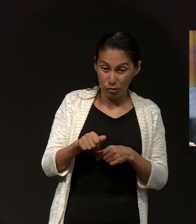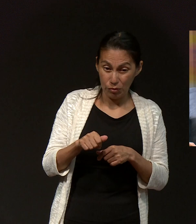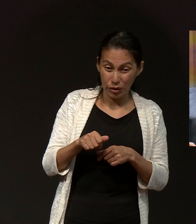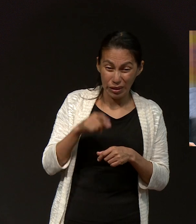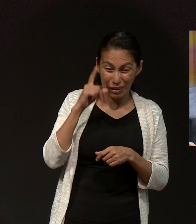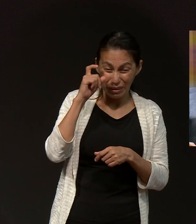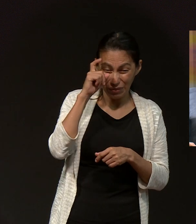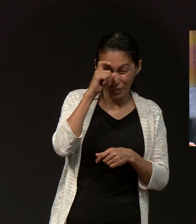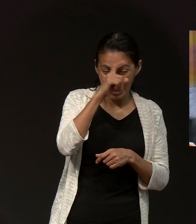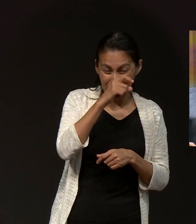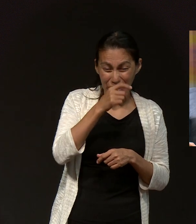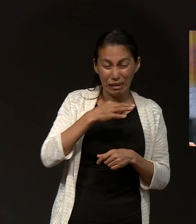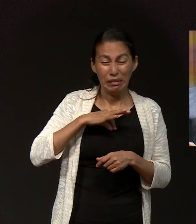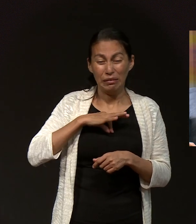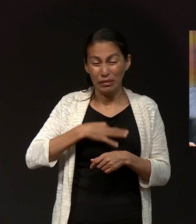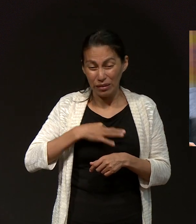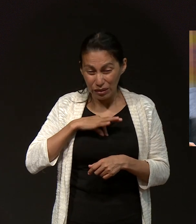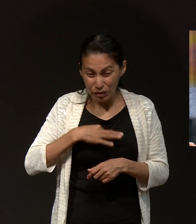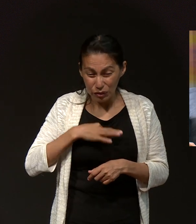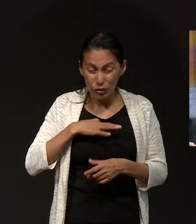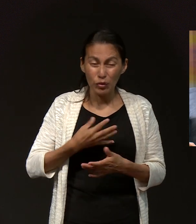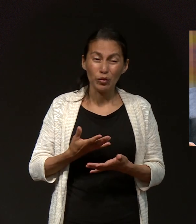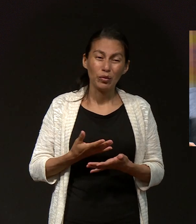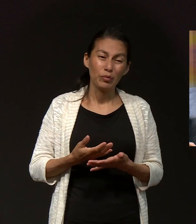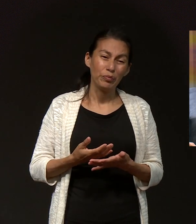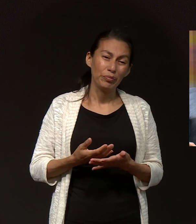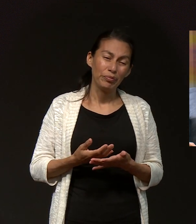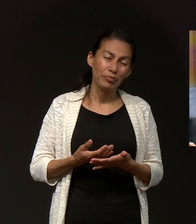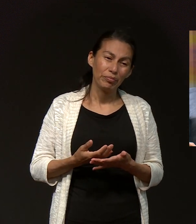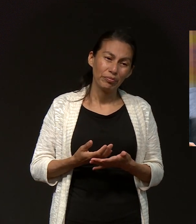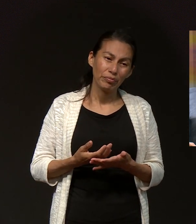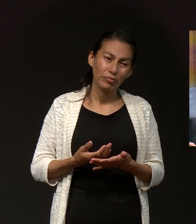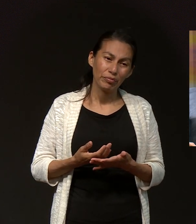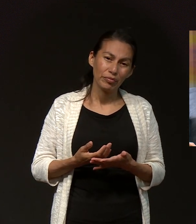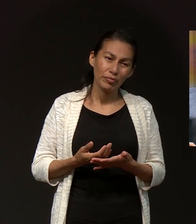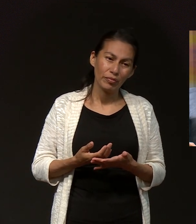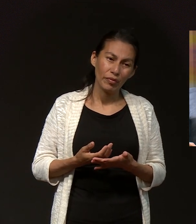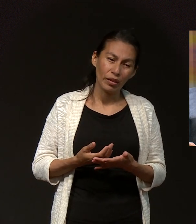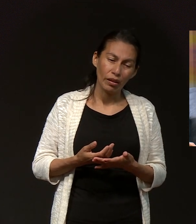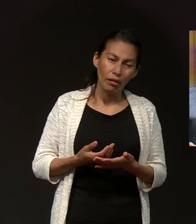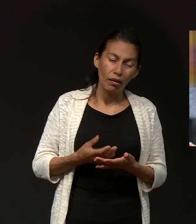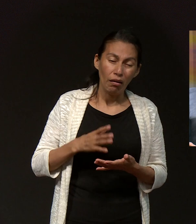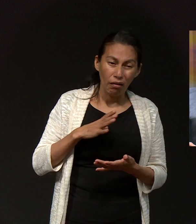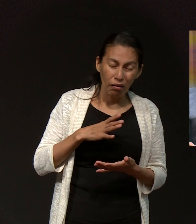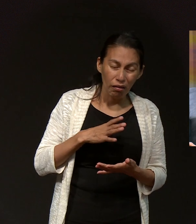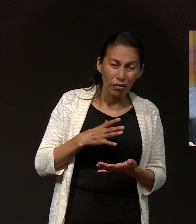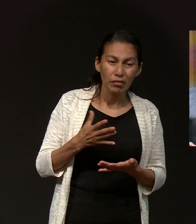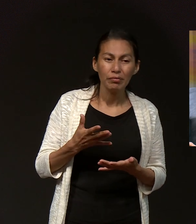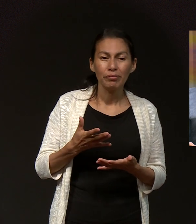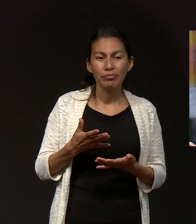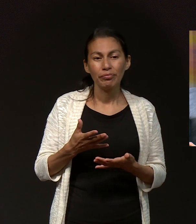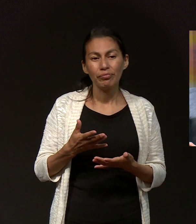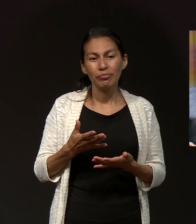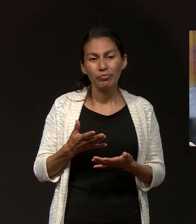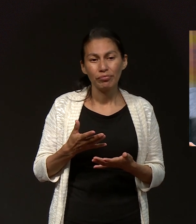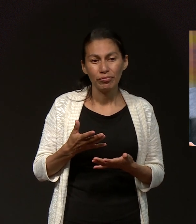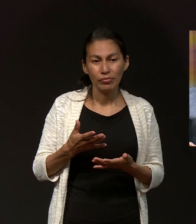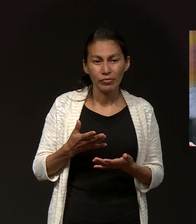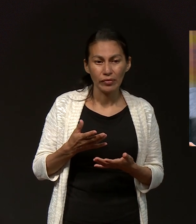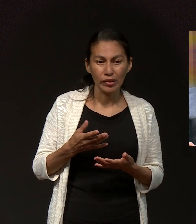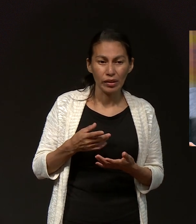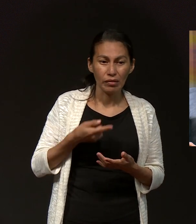se puede llegar, porque a partir de ahí empieza a subir mucho el riesgo de infecciones de ahí, de los hospitales que